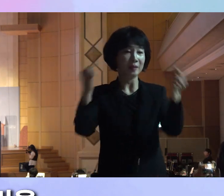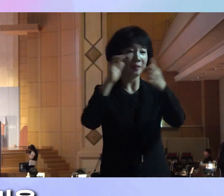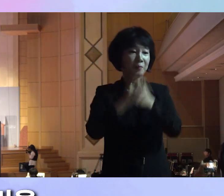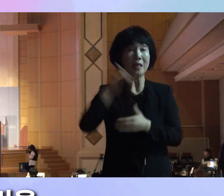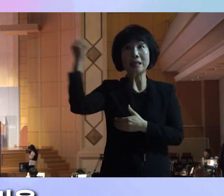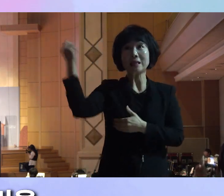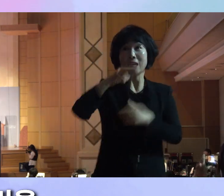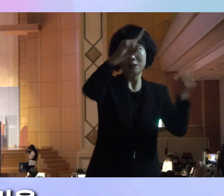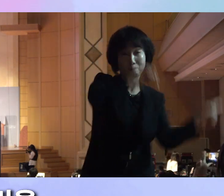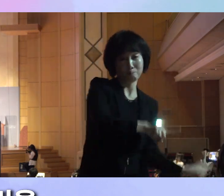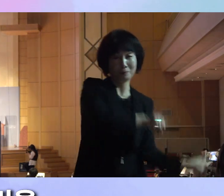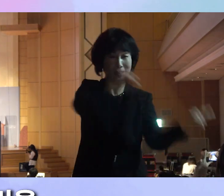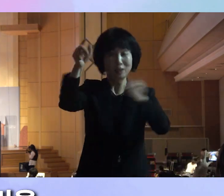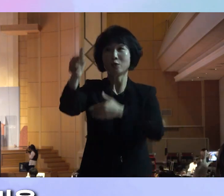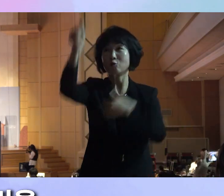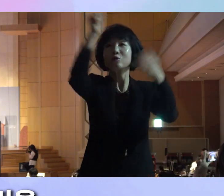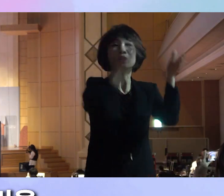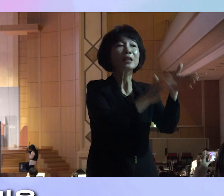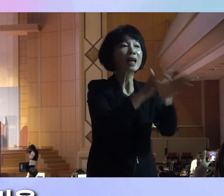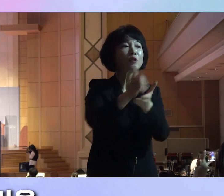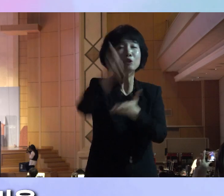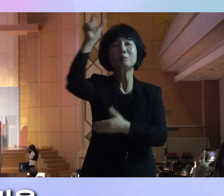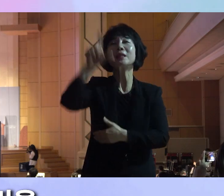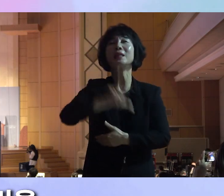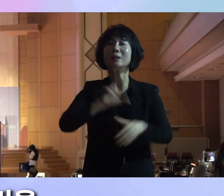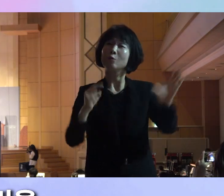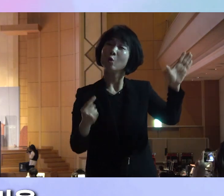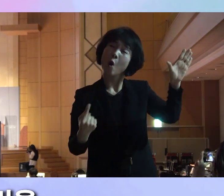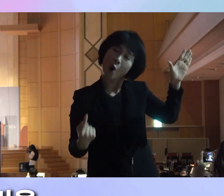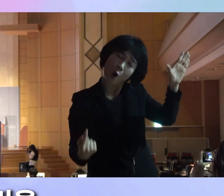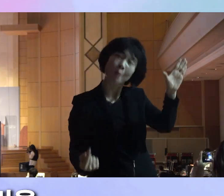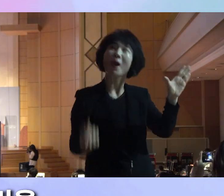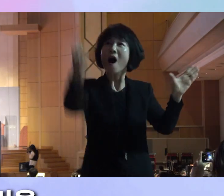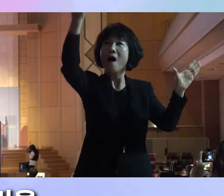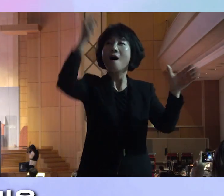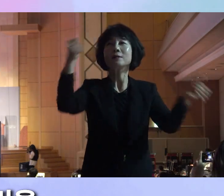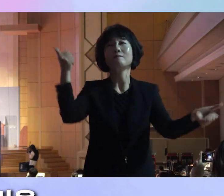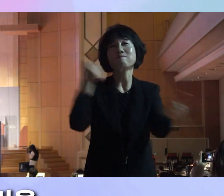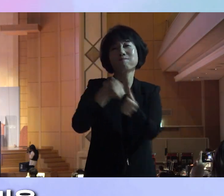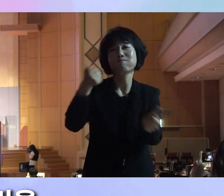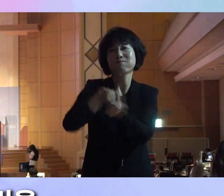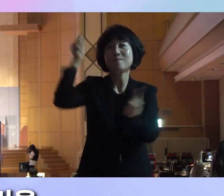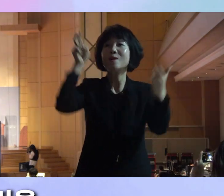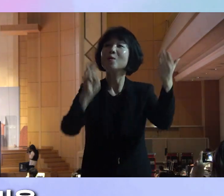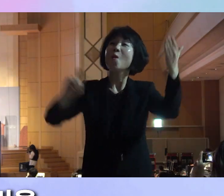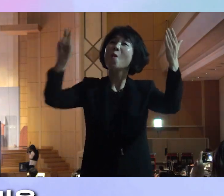다시 사신 주 예수의 이름 높여 승리의 노래